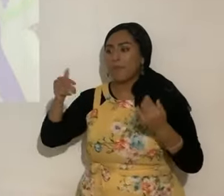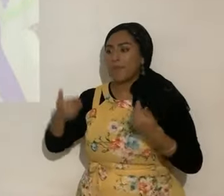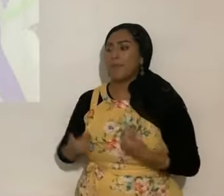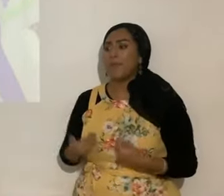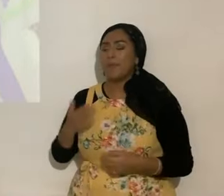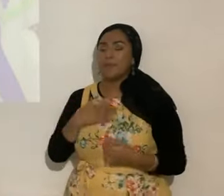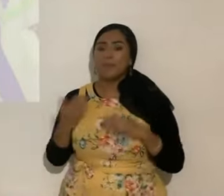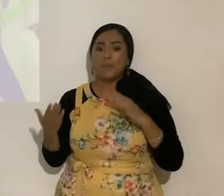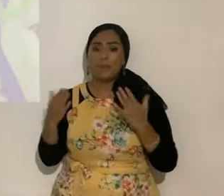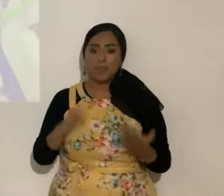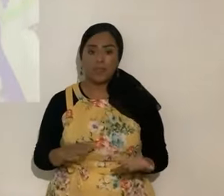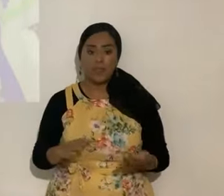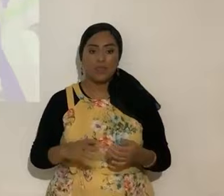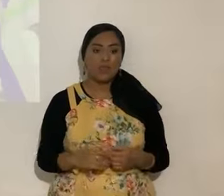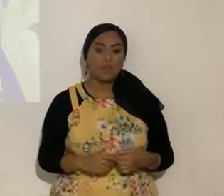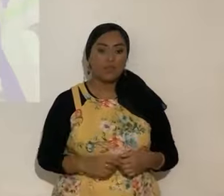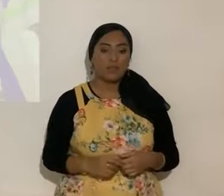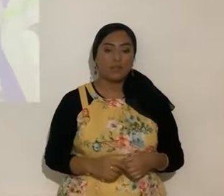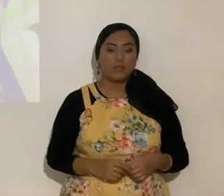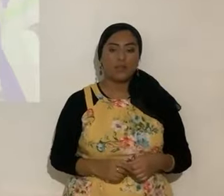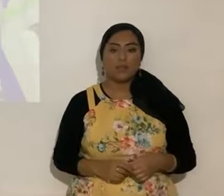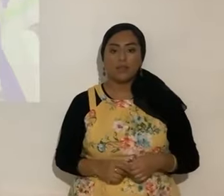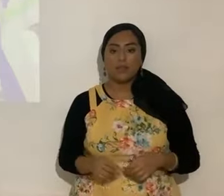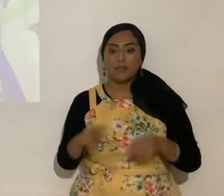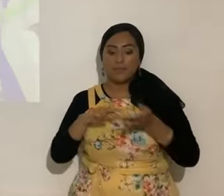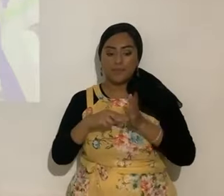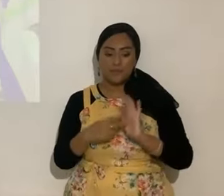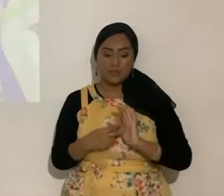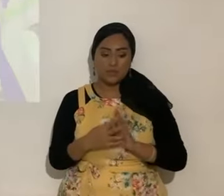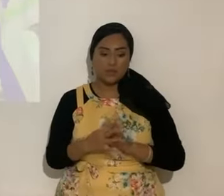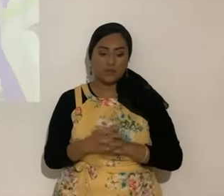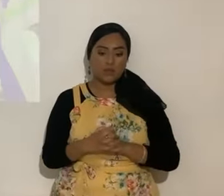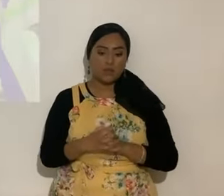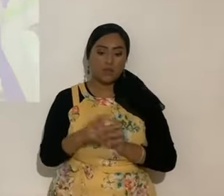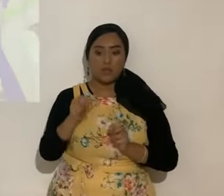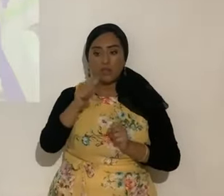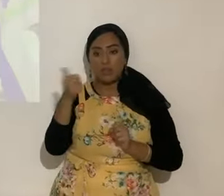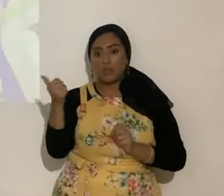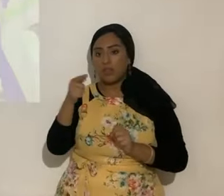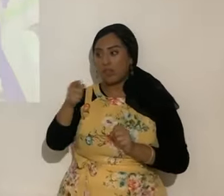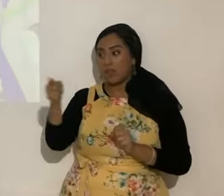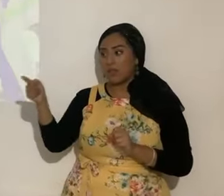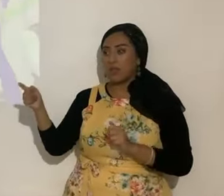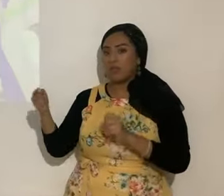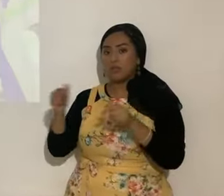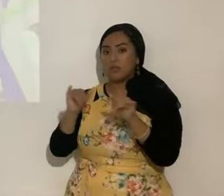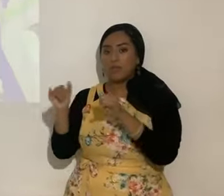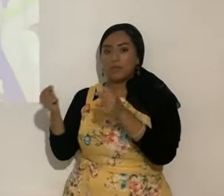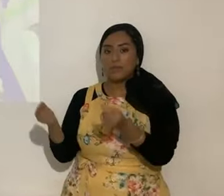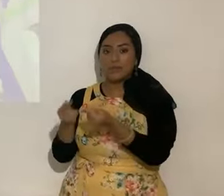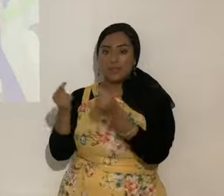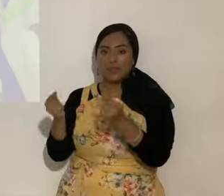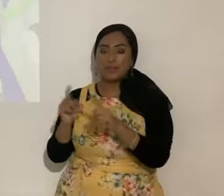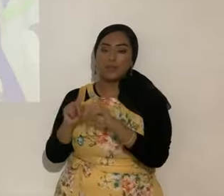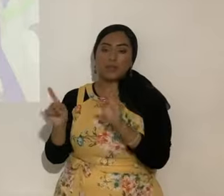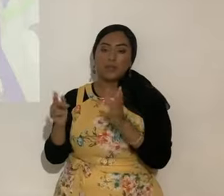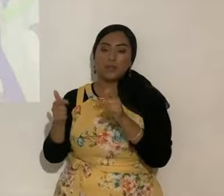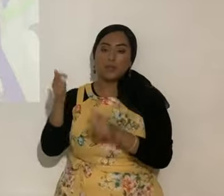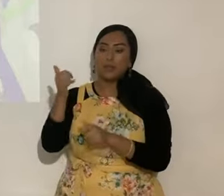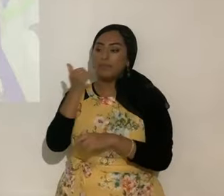muriendo, entonces, implica que los otros pecaron. Pero es un error